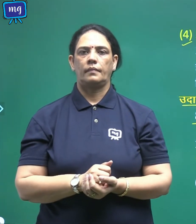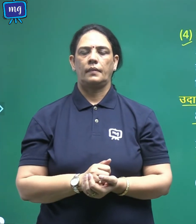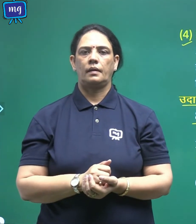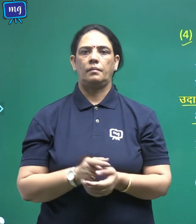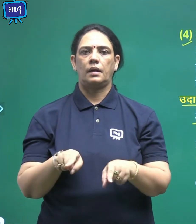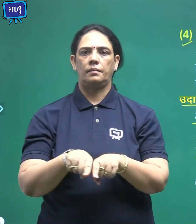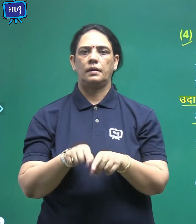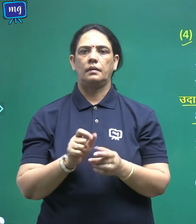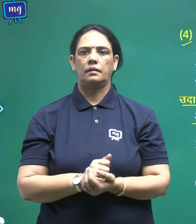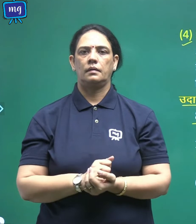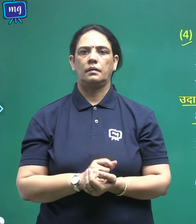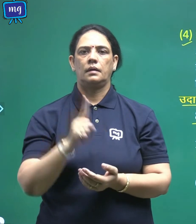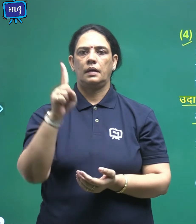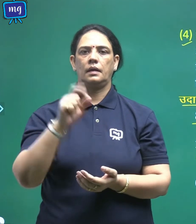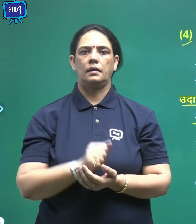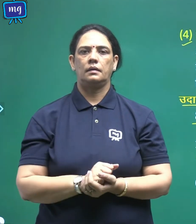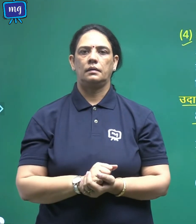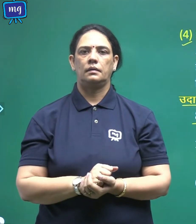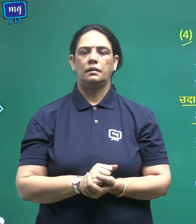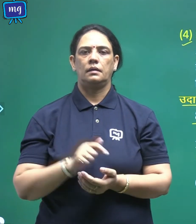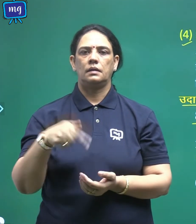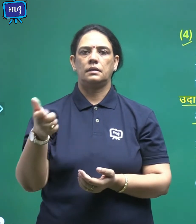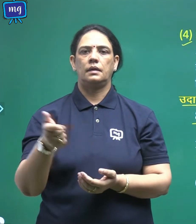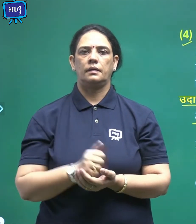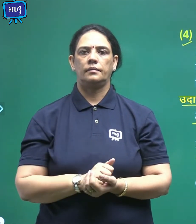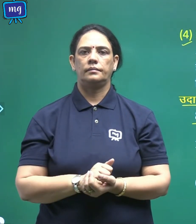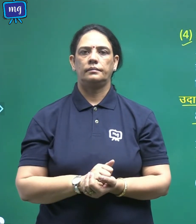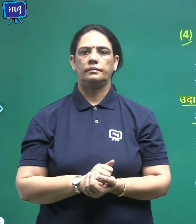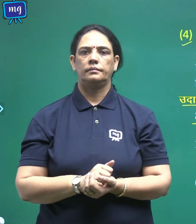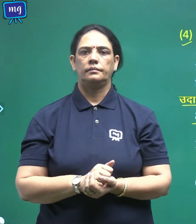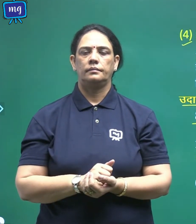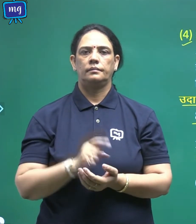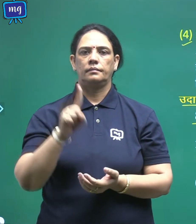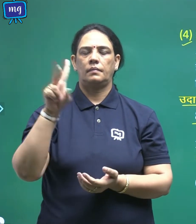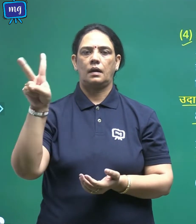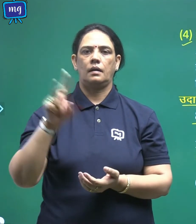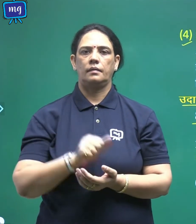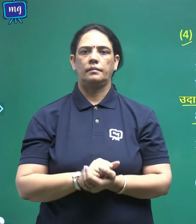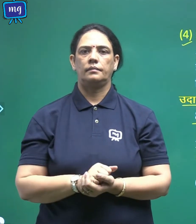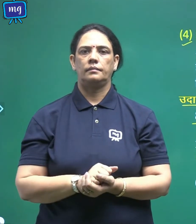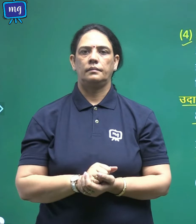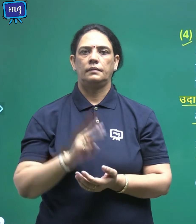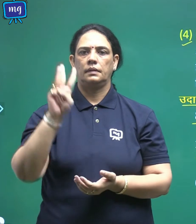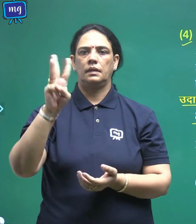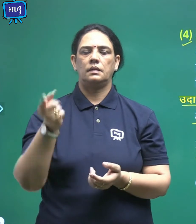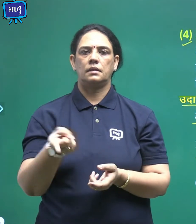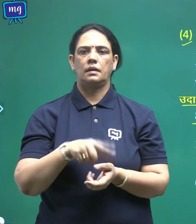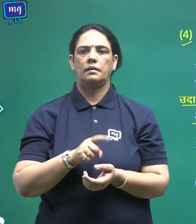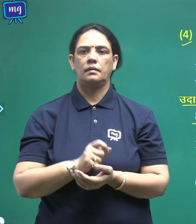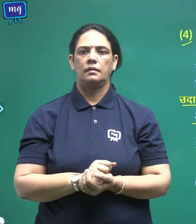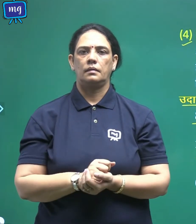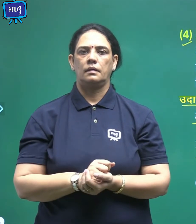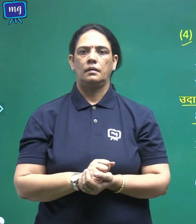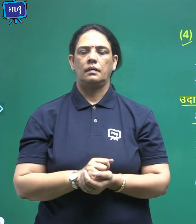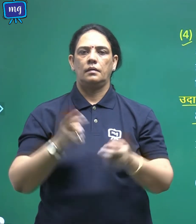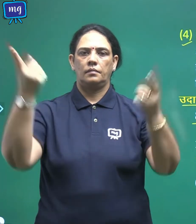बराबर 1, अतः 12 3 से